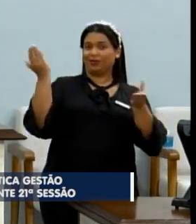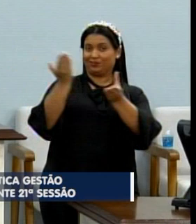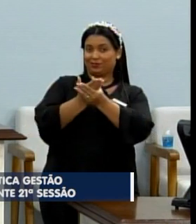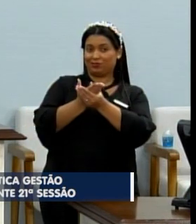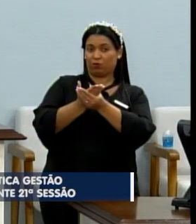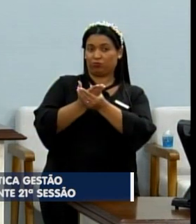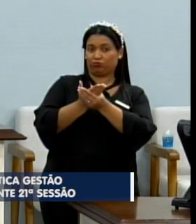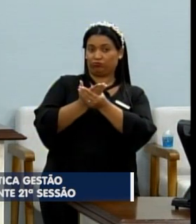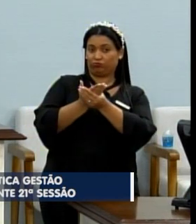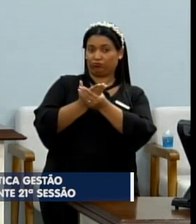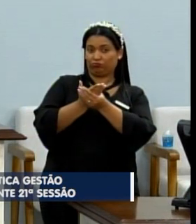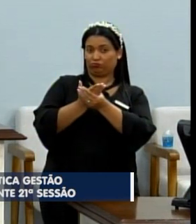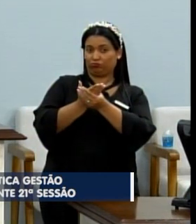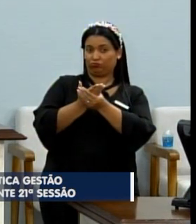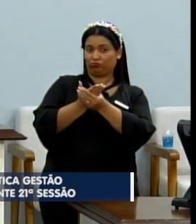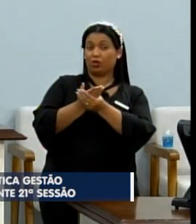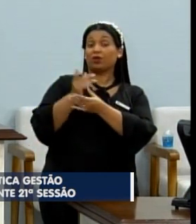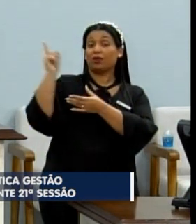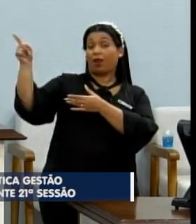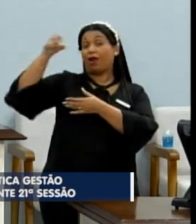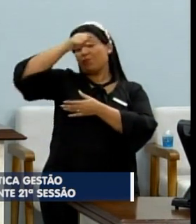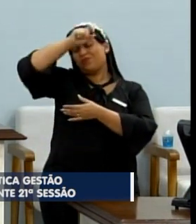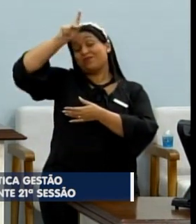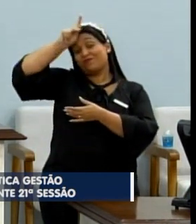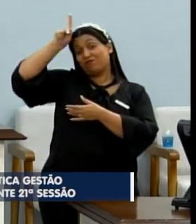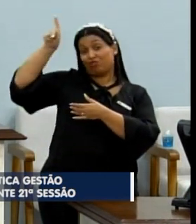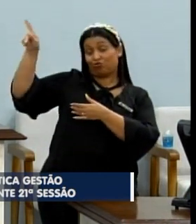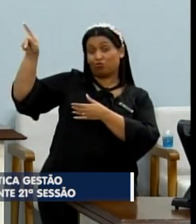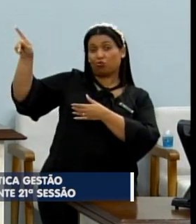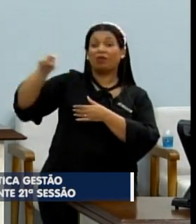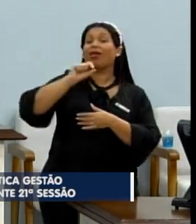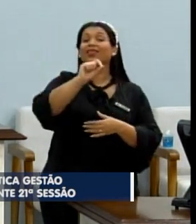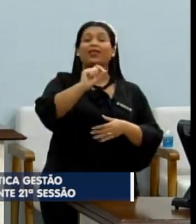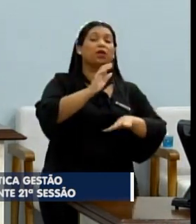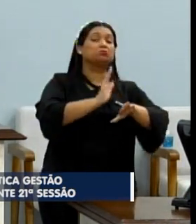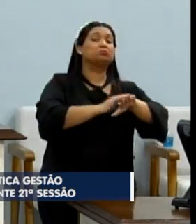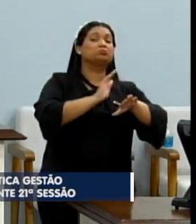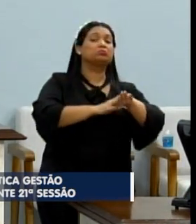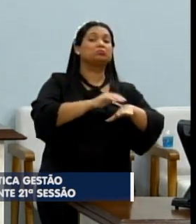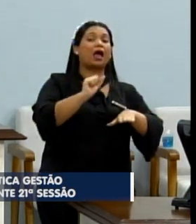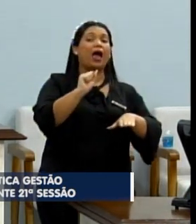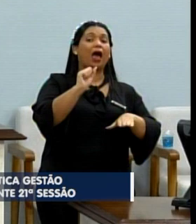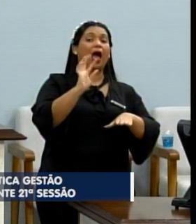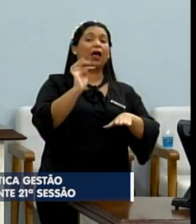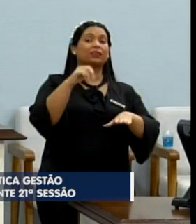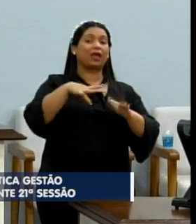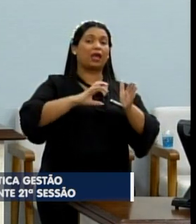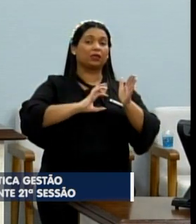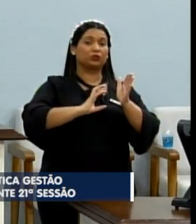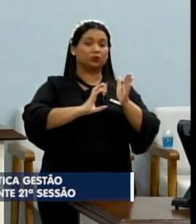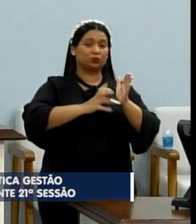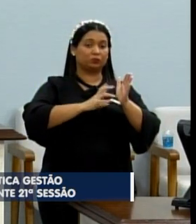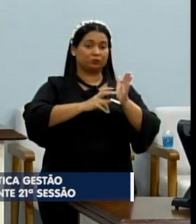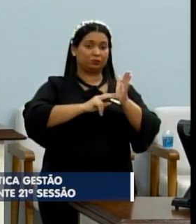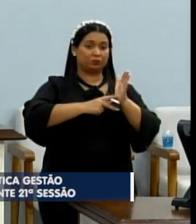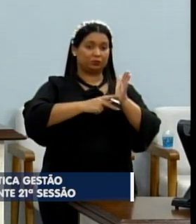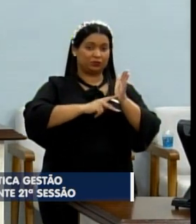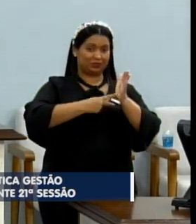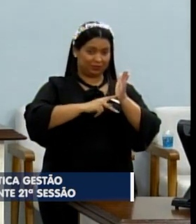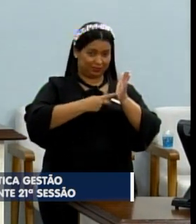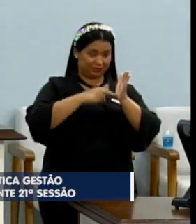promovida pela tem que é o sindicato de Educação do município quem o cumprimento aqui na pessoa da Adriana e do